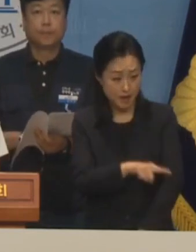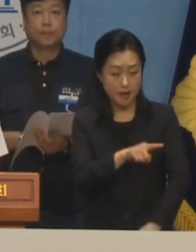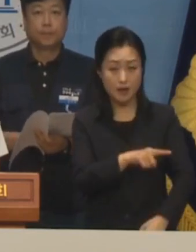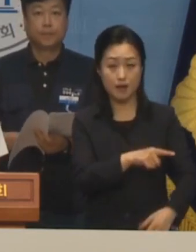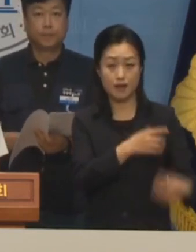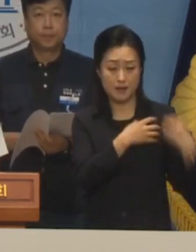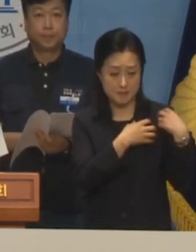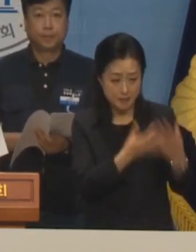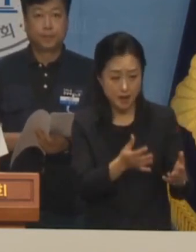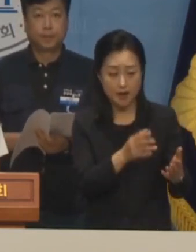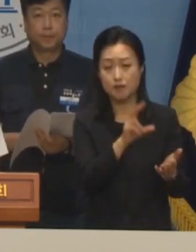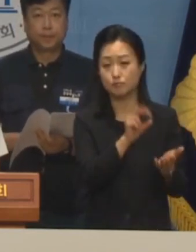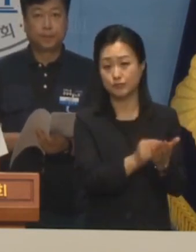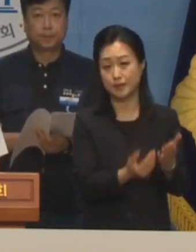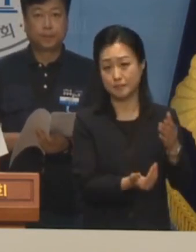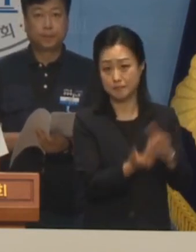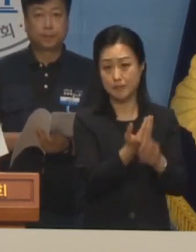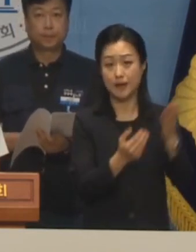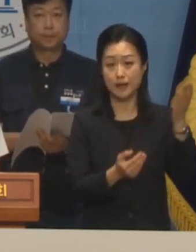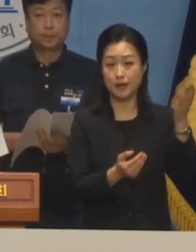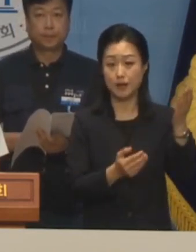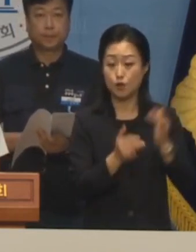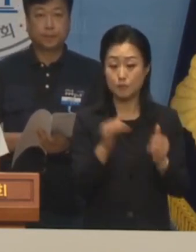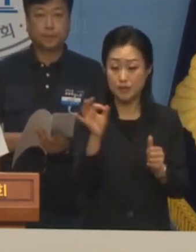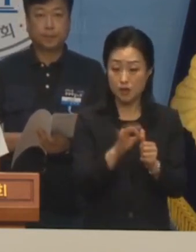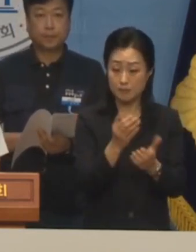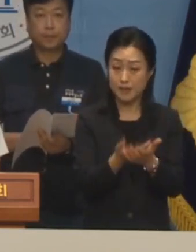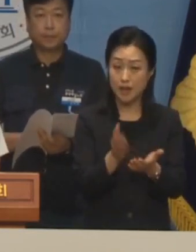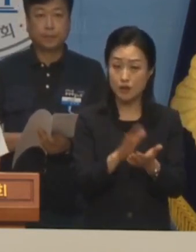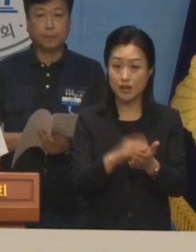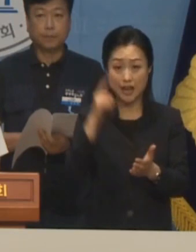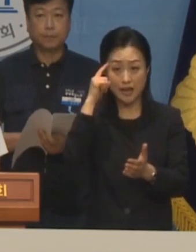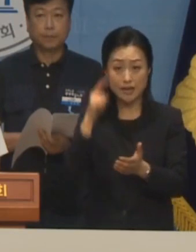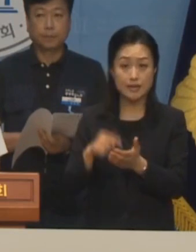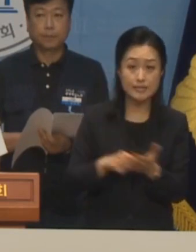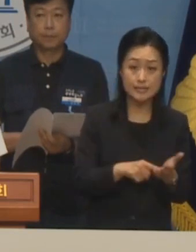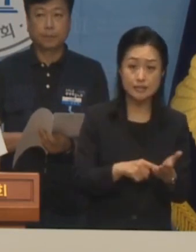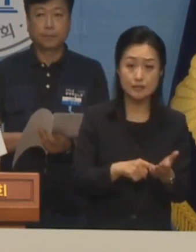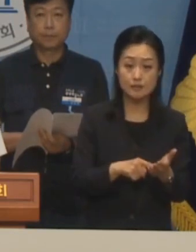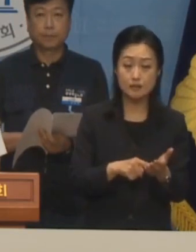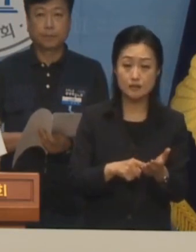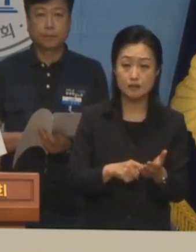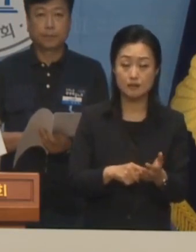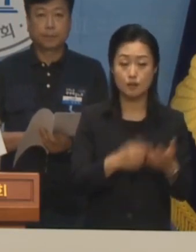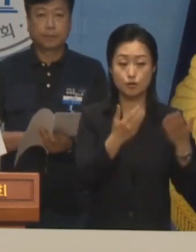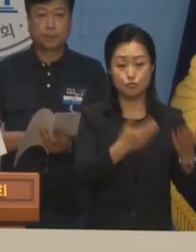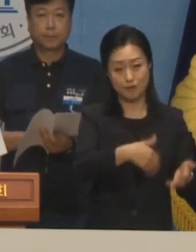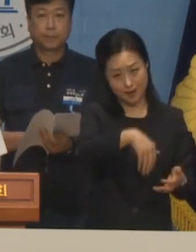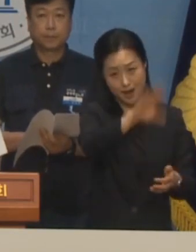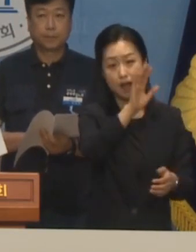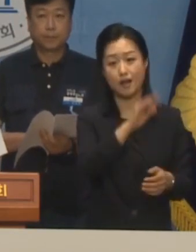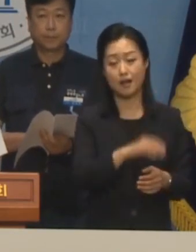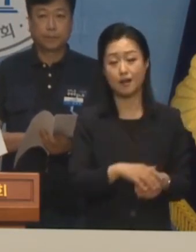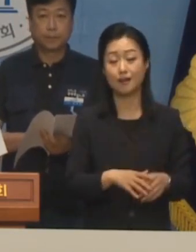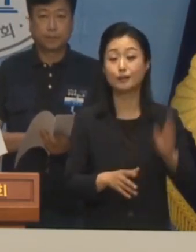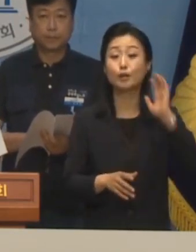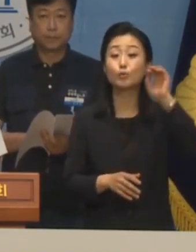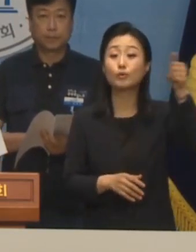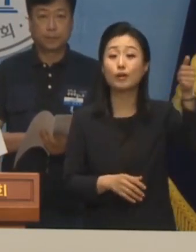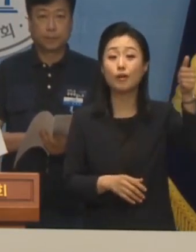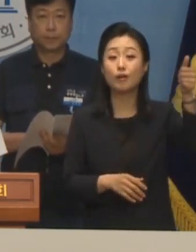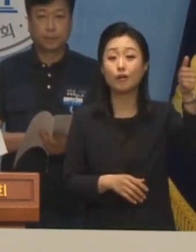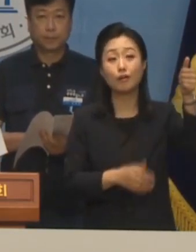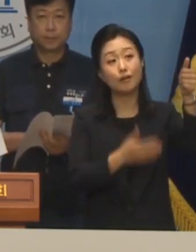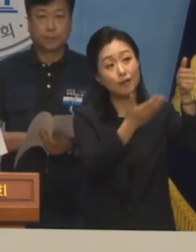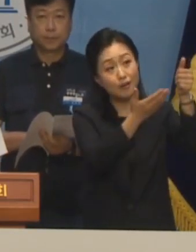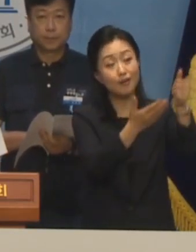무책임을 드러냈습니다. 국민연금 개혁의 의지 또 속도는 휴가 가신 우리 윤석열